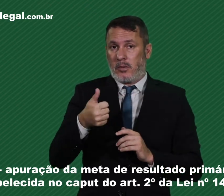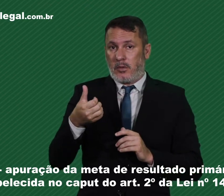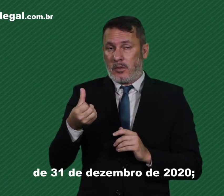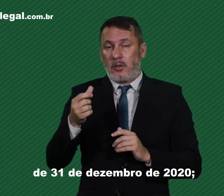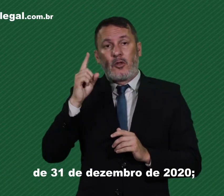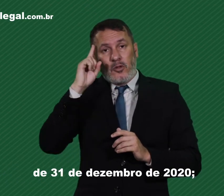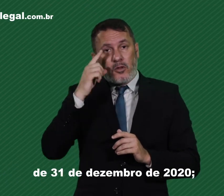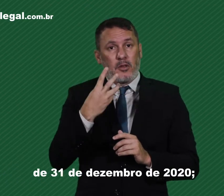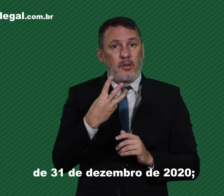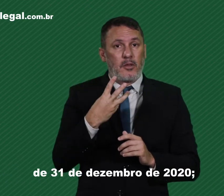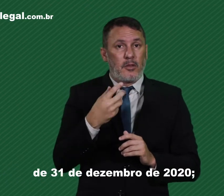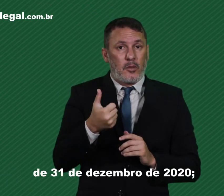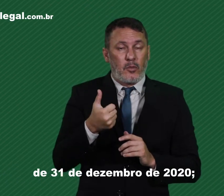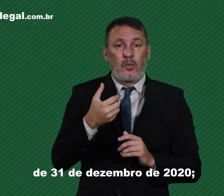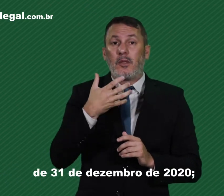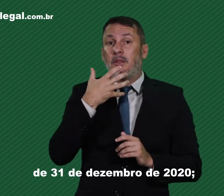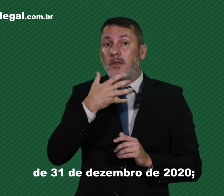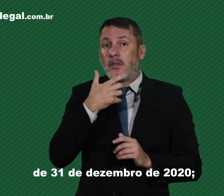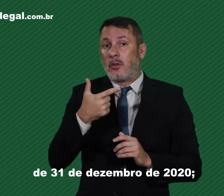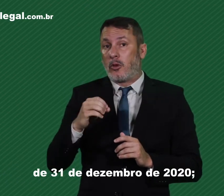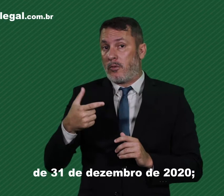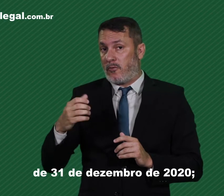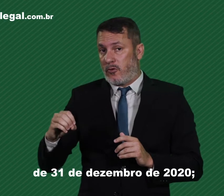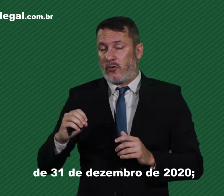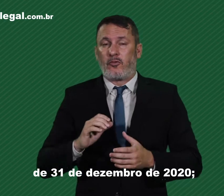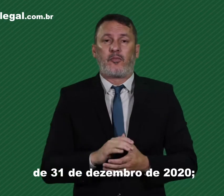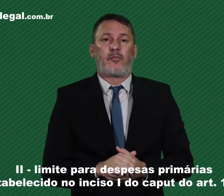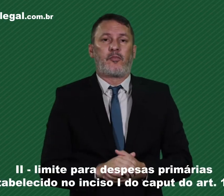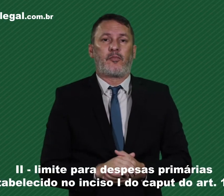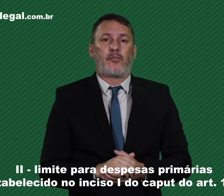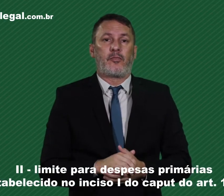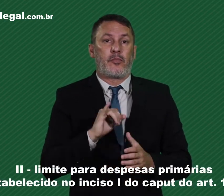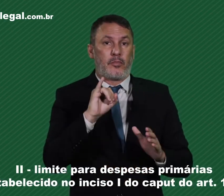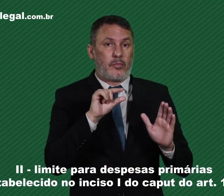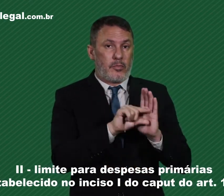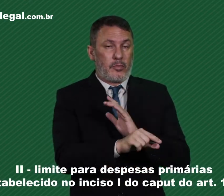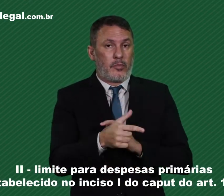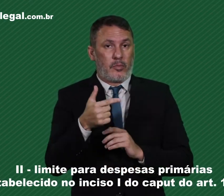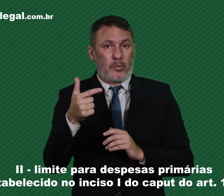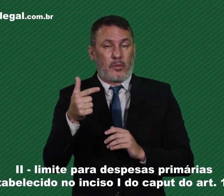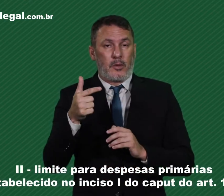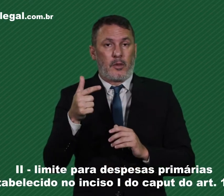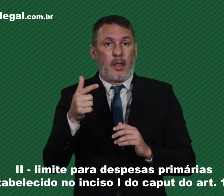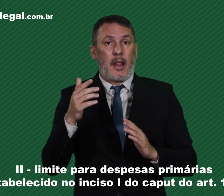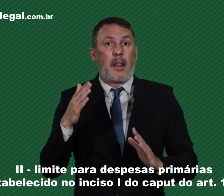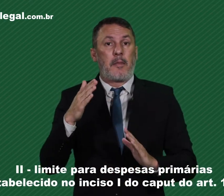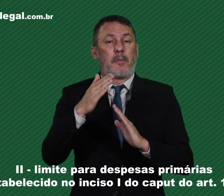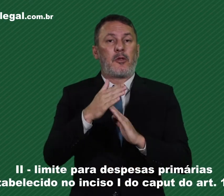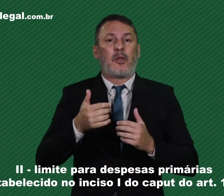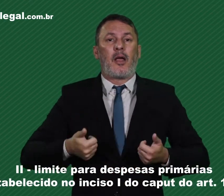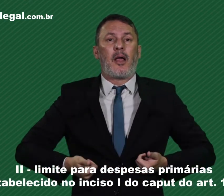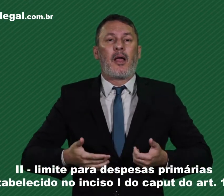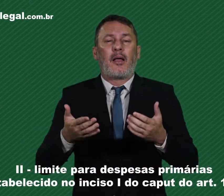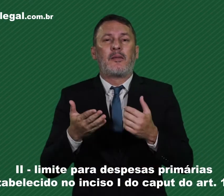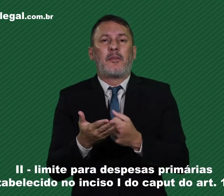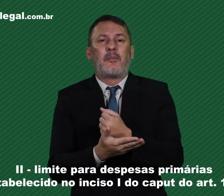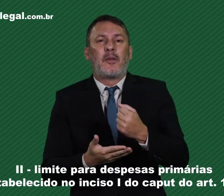é de 31 dedezembro de 2020 inciso 2 limite para despesas primárias